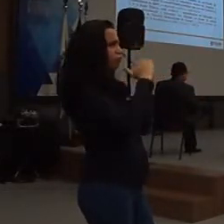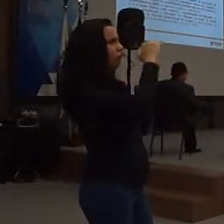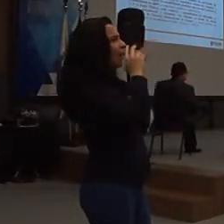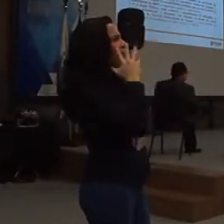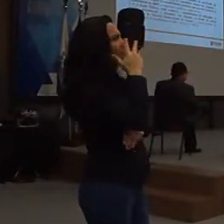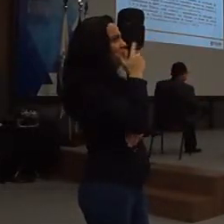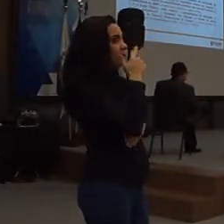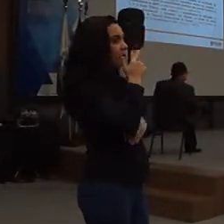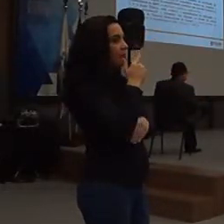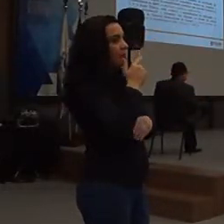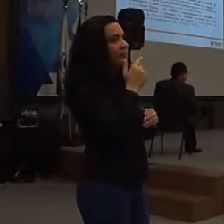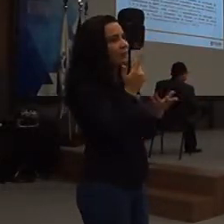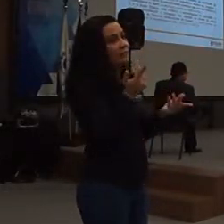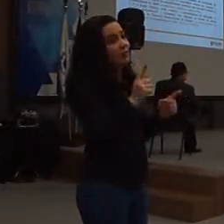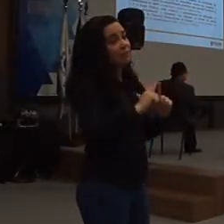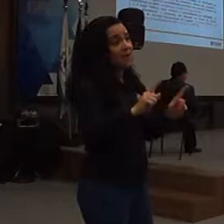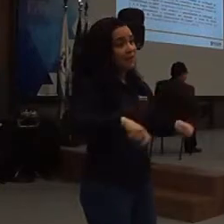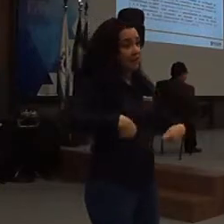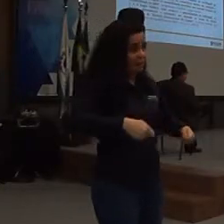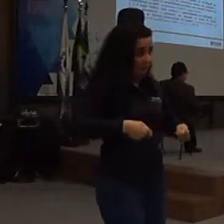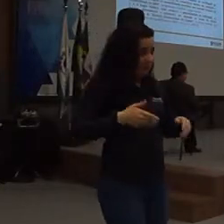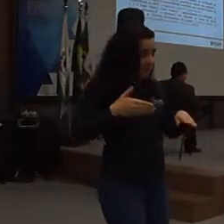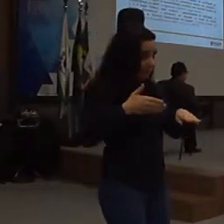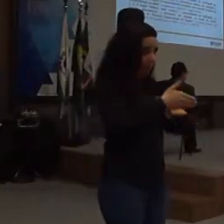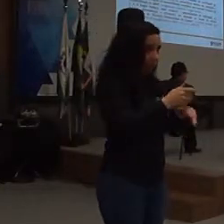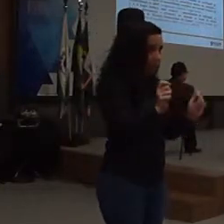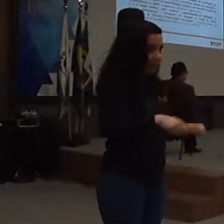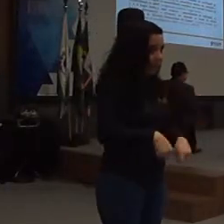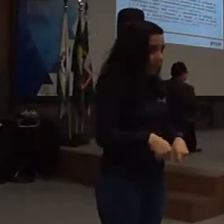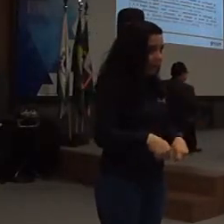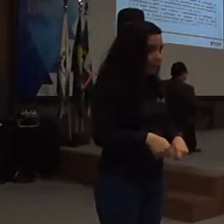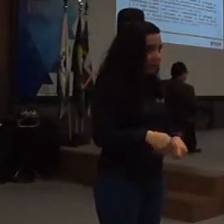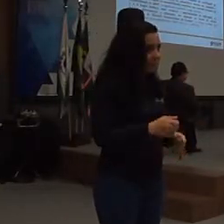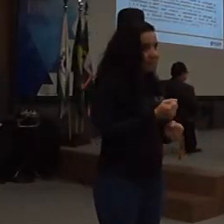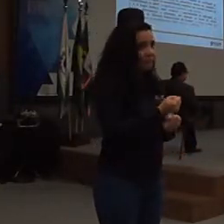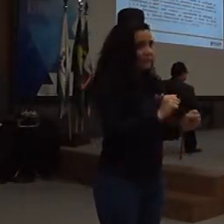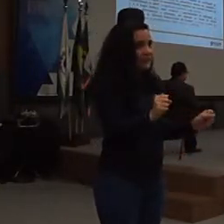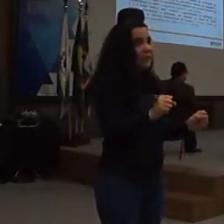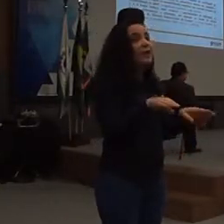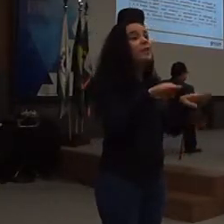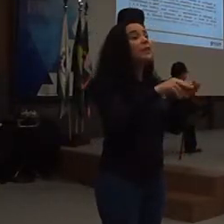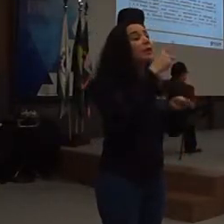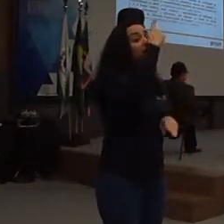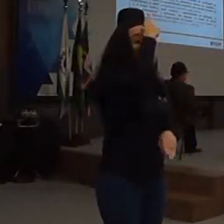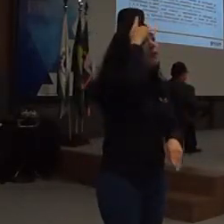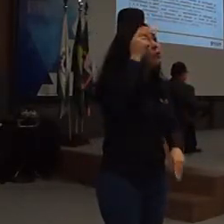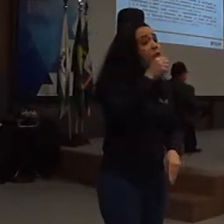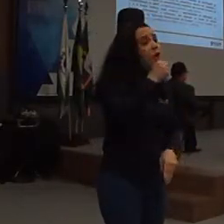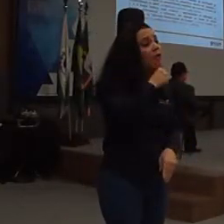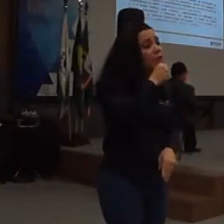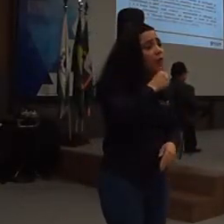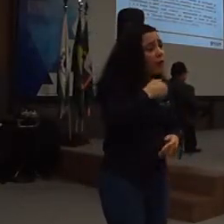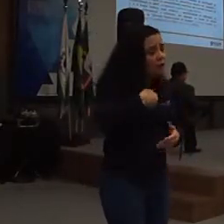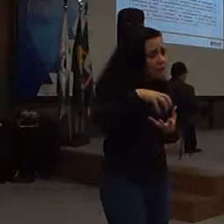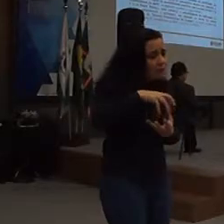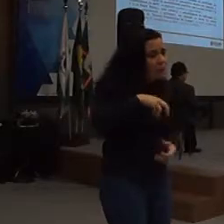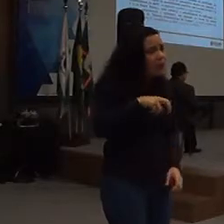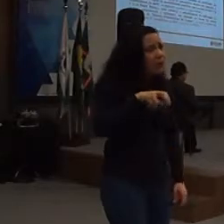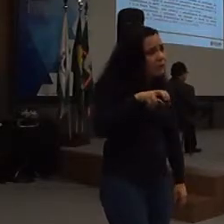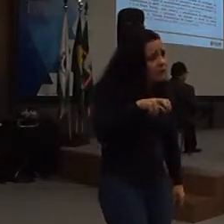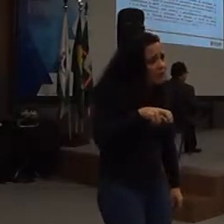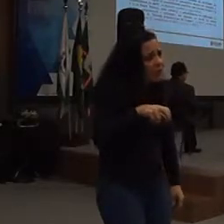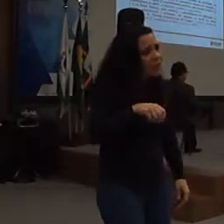as pessoas que não têm nenhum tipo de deficiência e que provavelmente não vão envelhecer também, e que não terão nenhum acidente, que